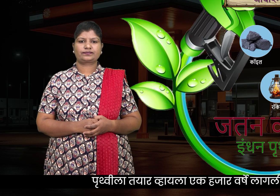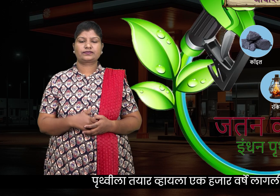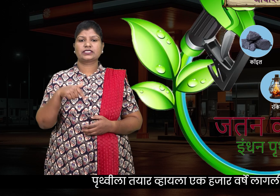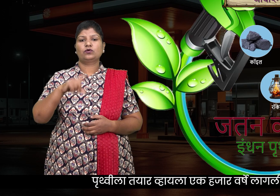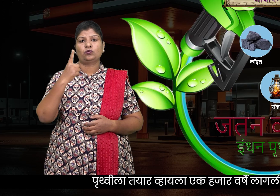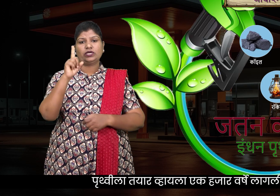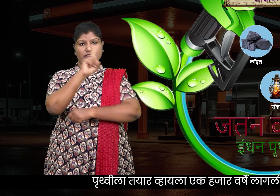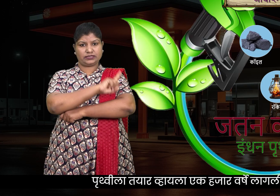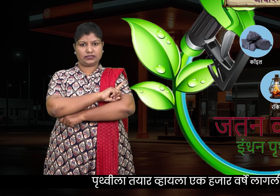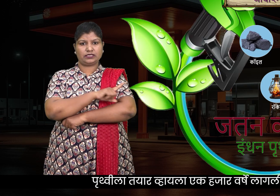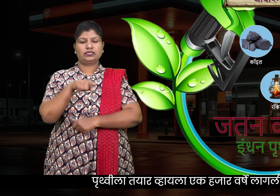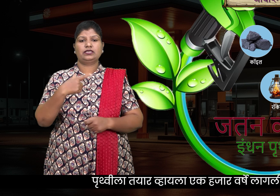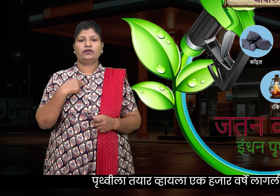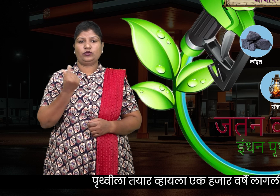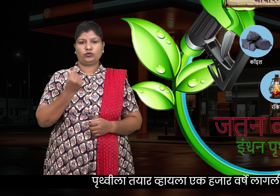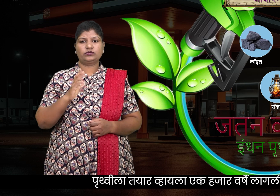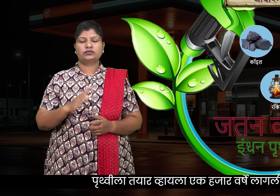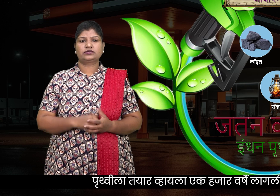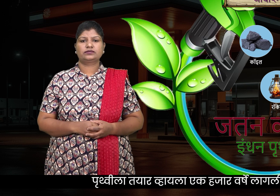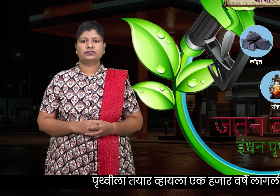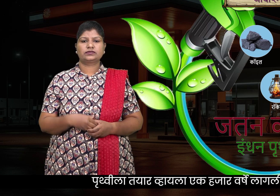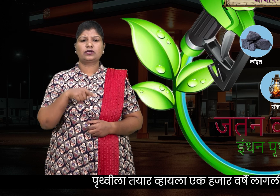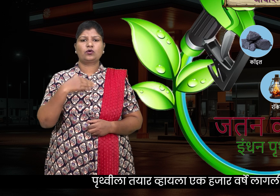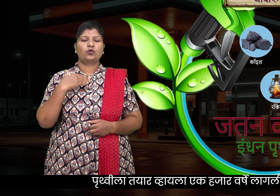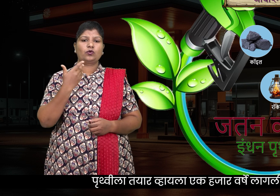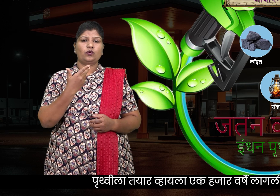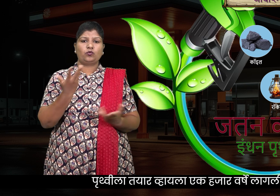पृथ्वीला तयार व्हायला 1000 वर्षे लागली आहेत.